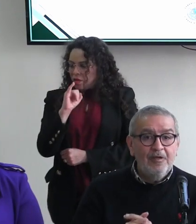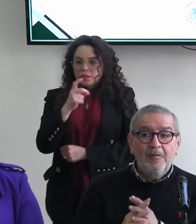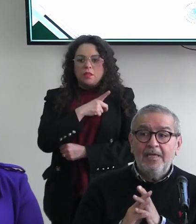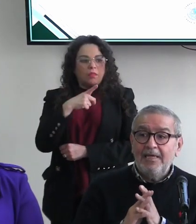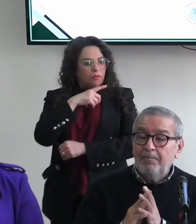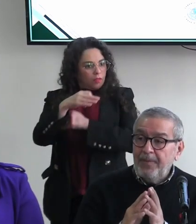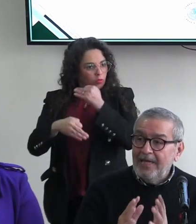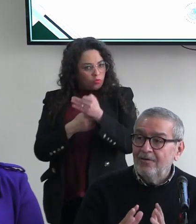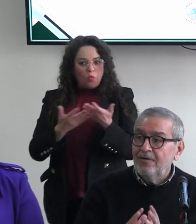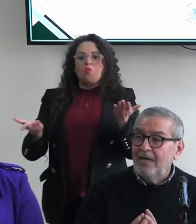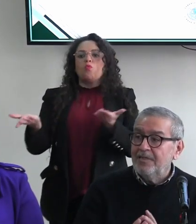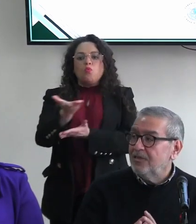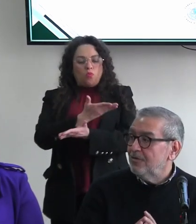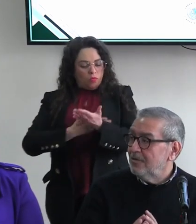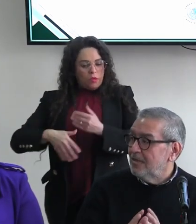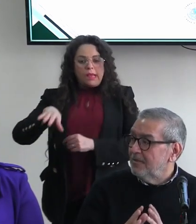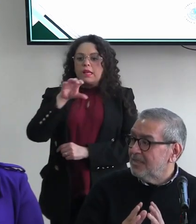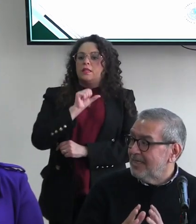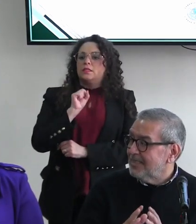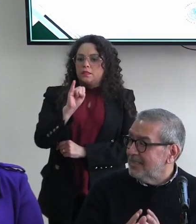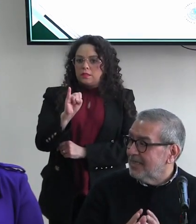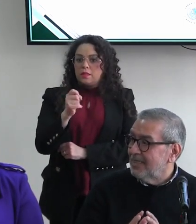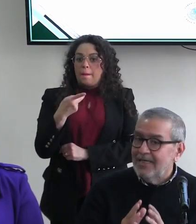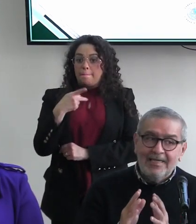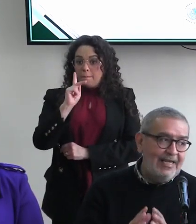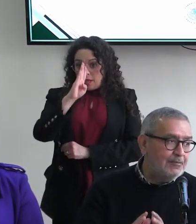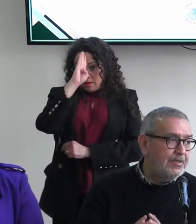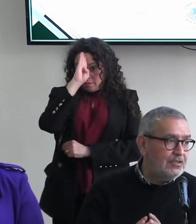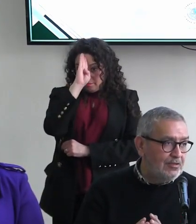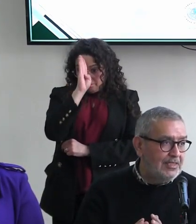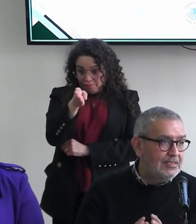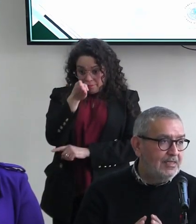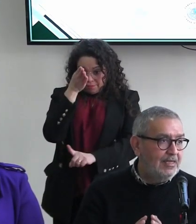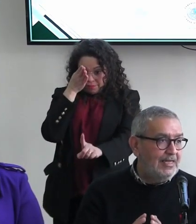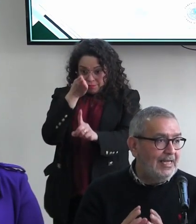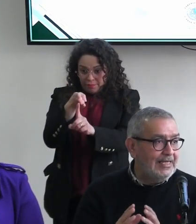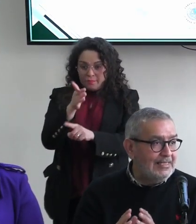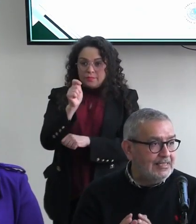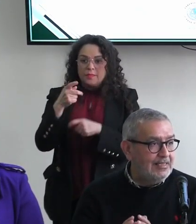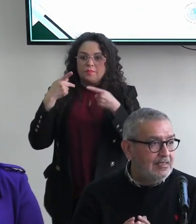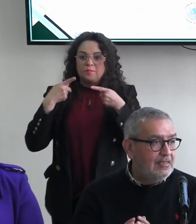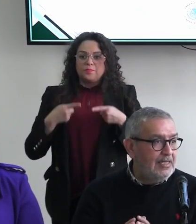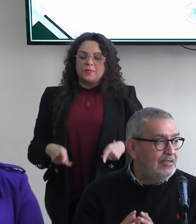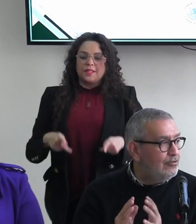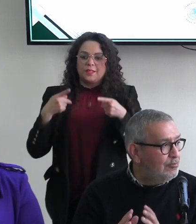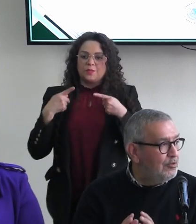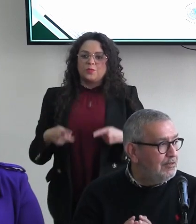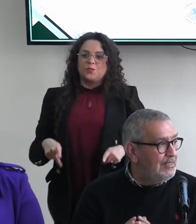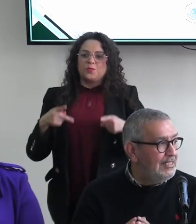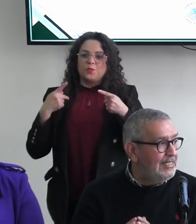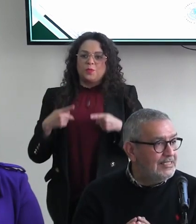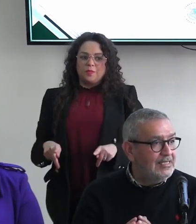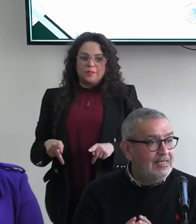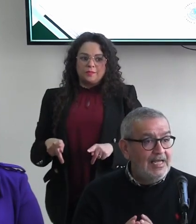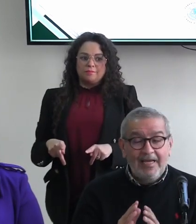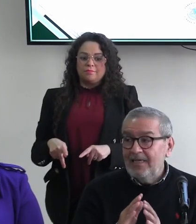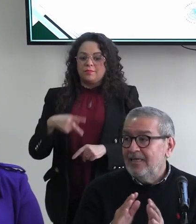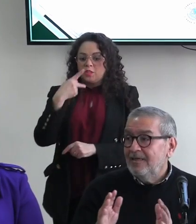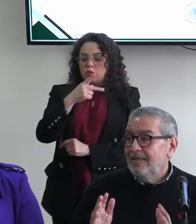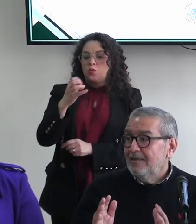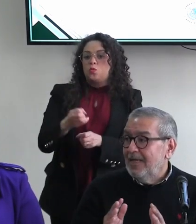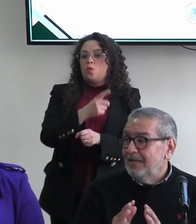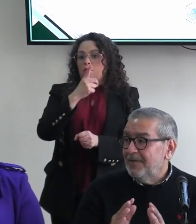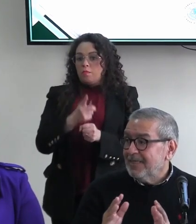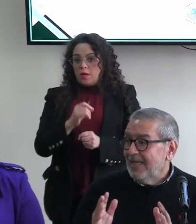compartido, pero la visión debe estar centrada en las personas, en la gente, en sus posibilidades.